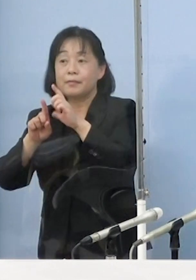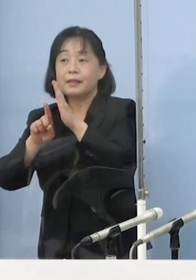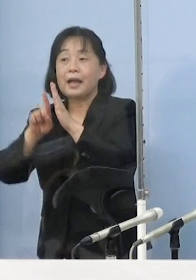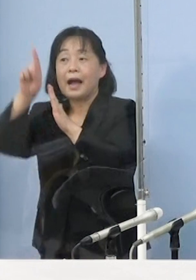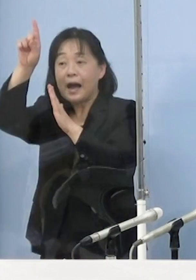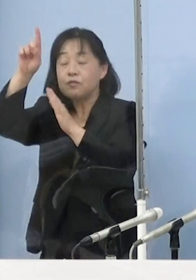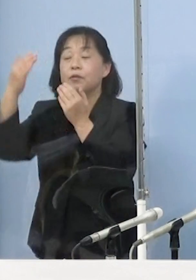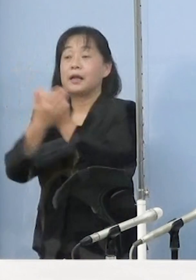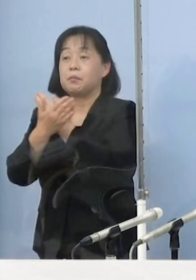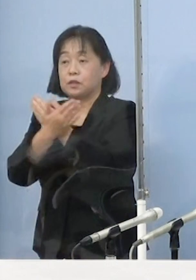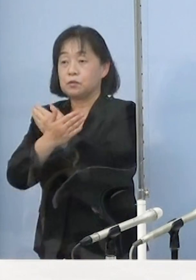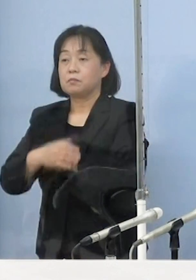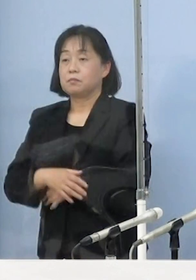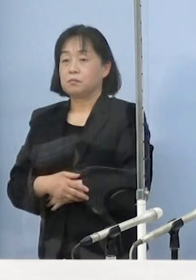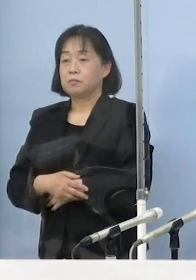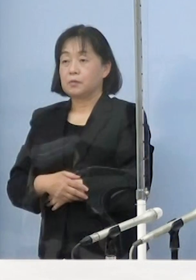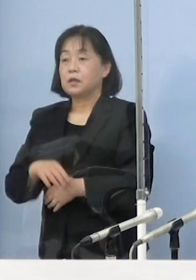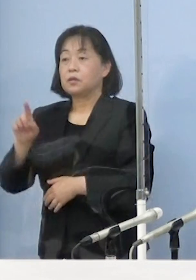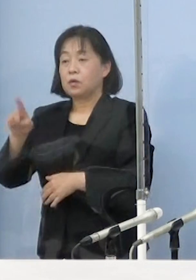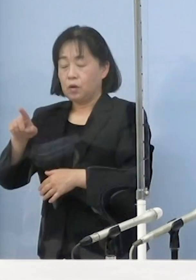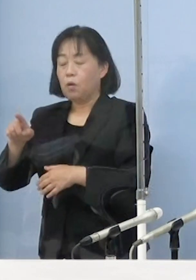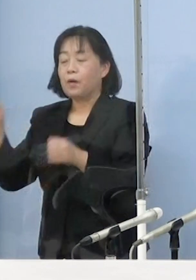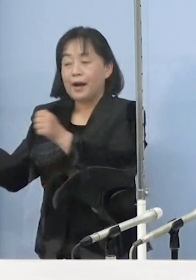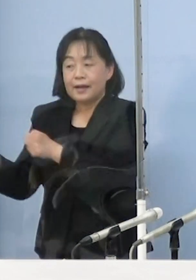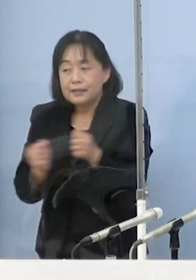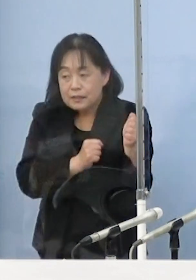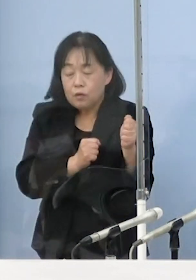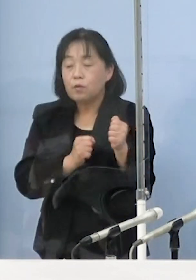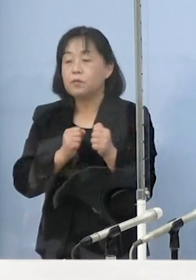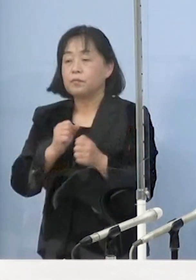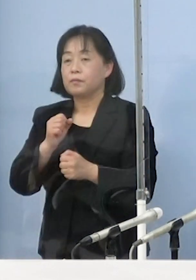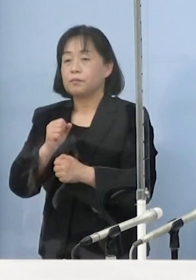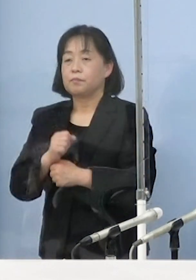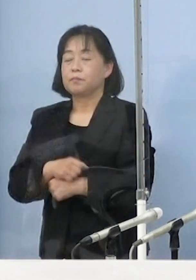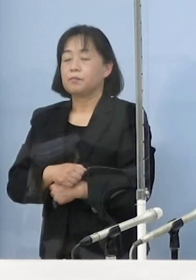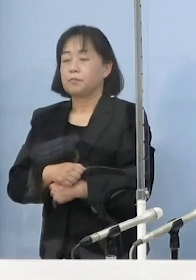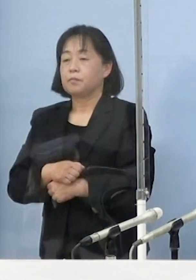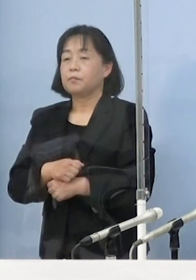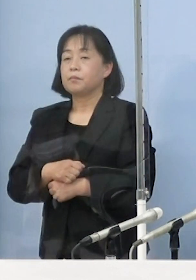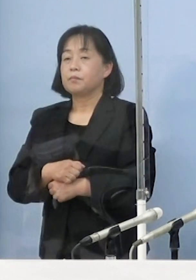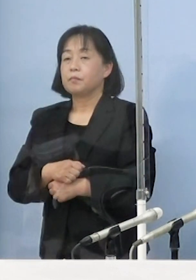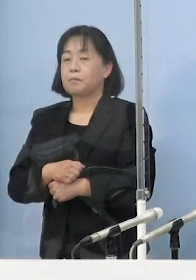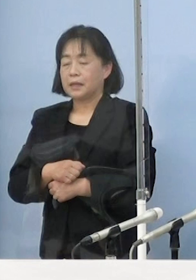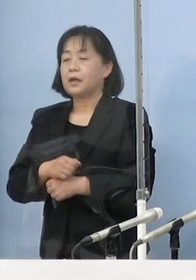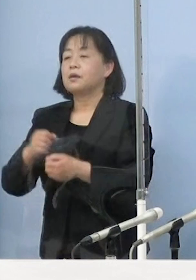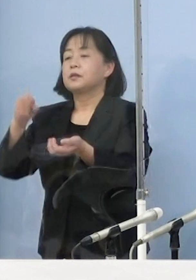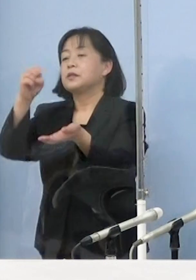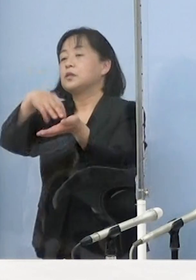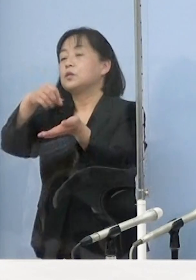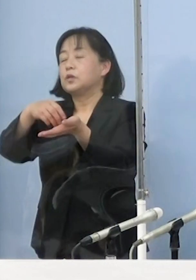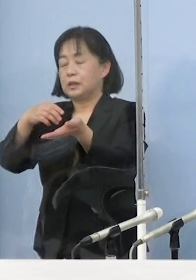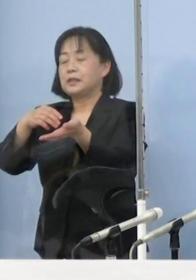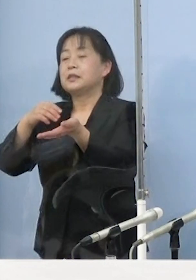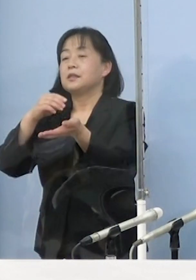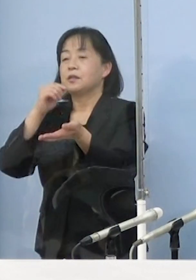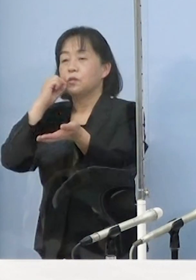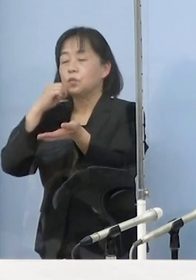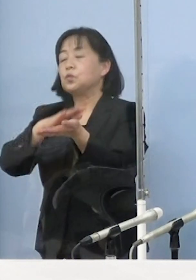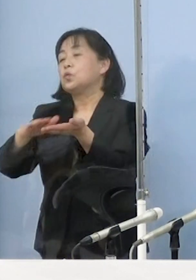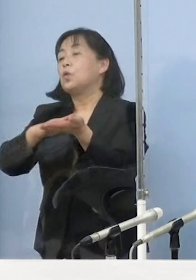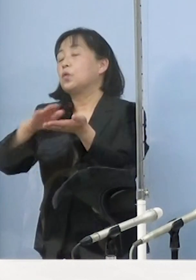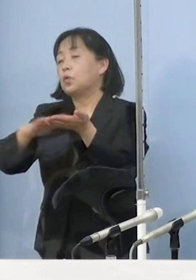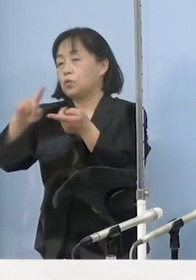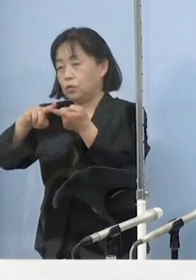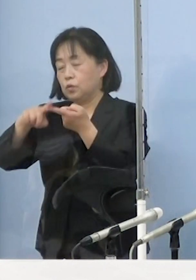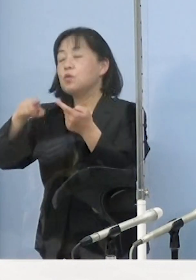、ぜひこれら回避をしていただきたいということ。また手指消毒、うがいの励行、